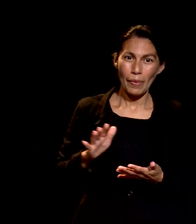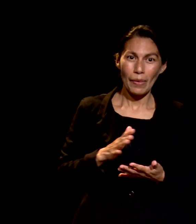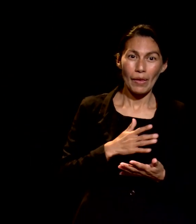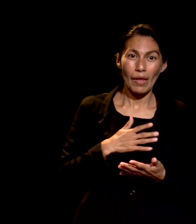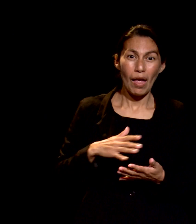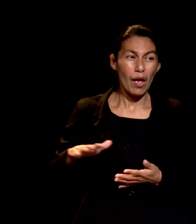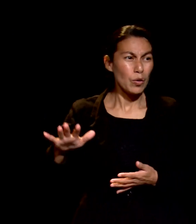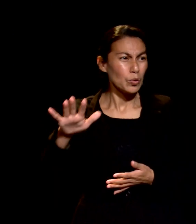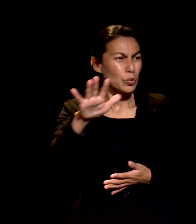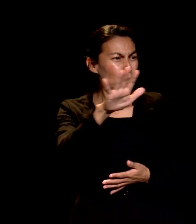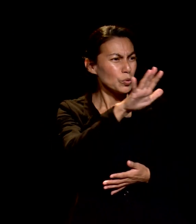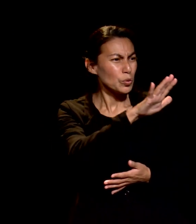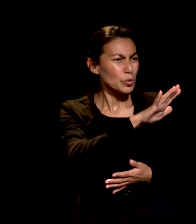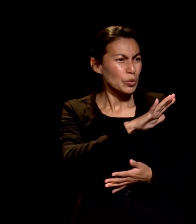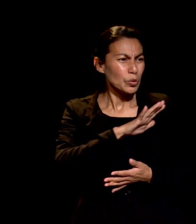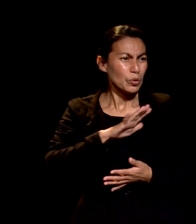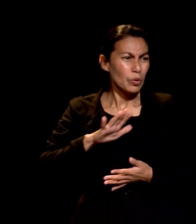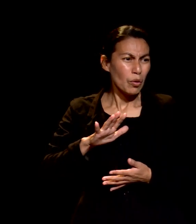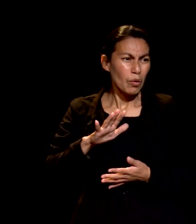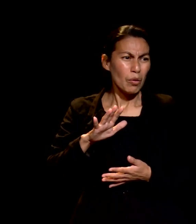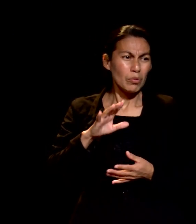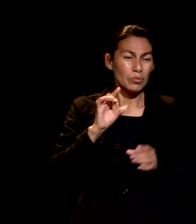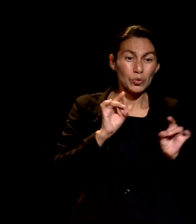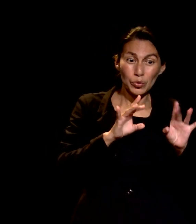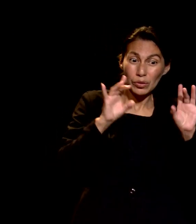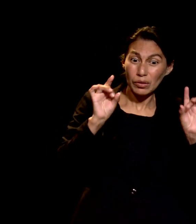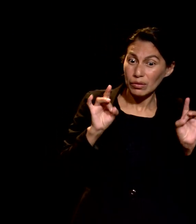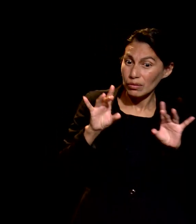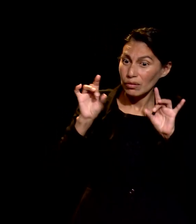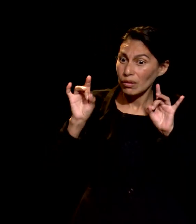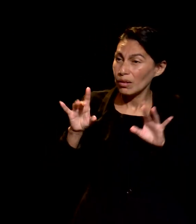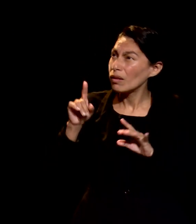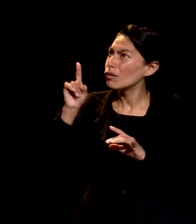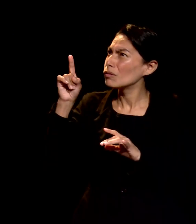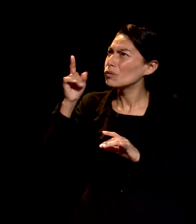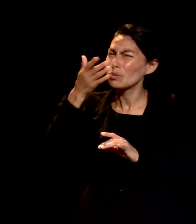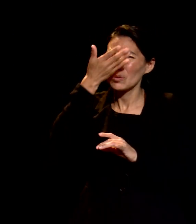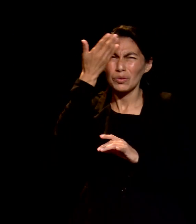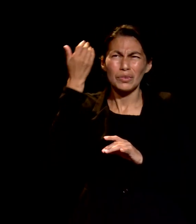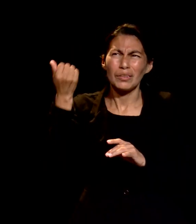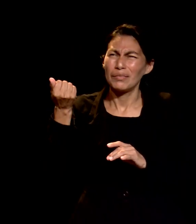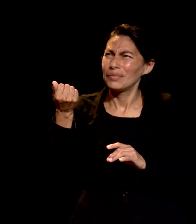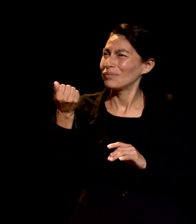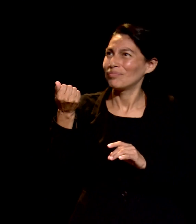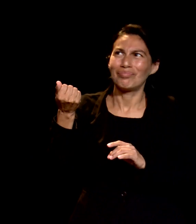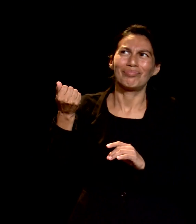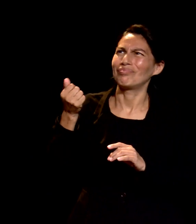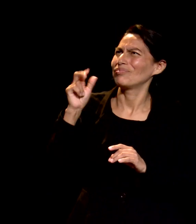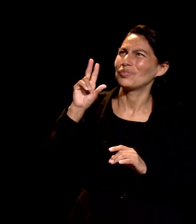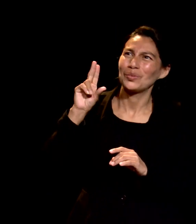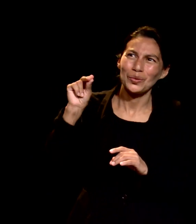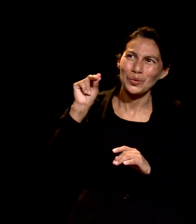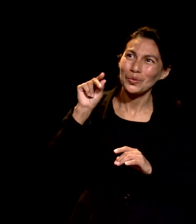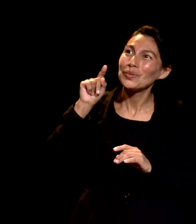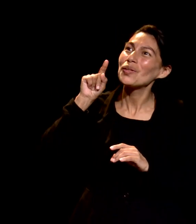No hay nada bajo el sol Que tú no